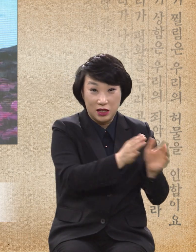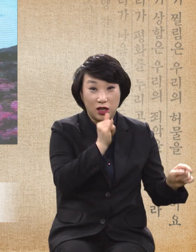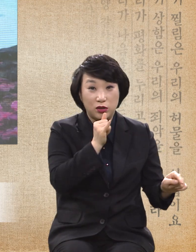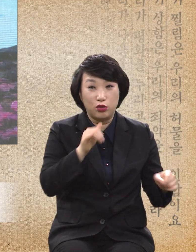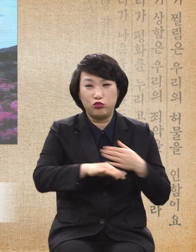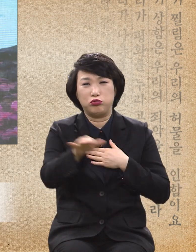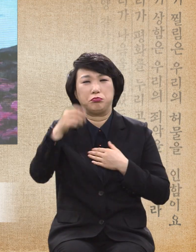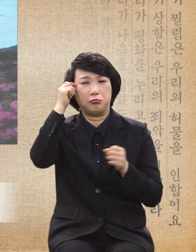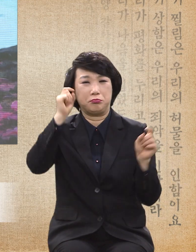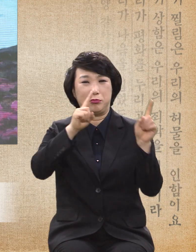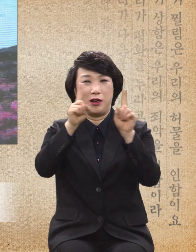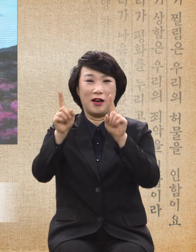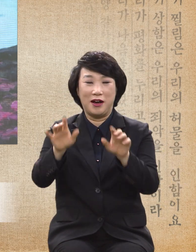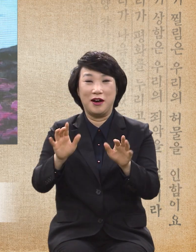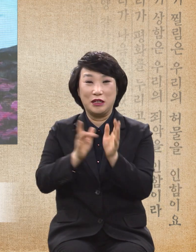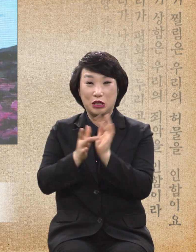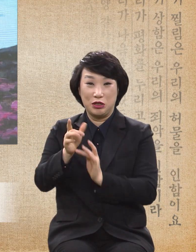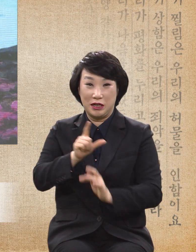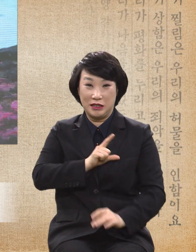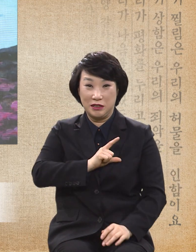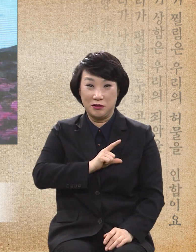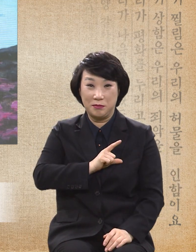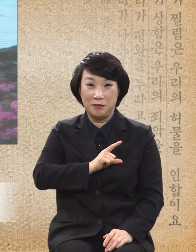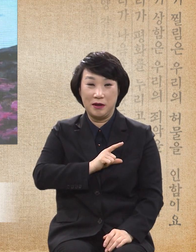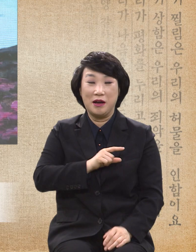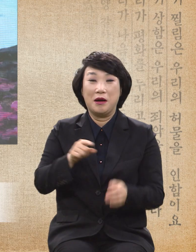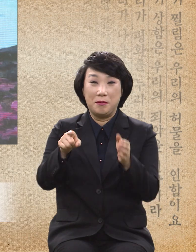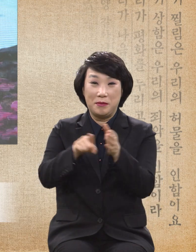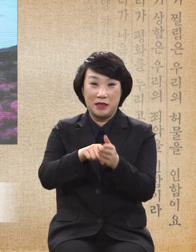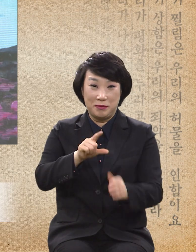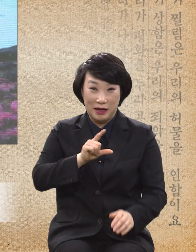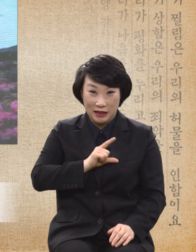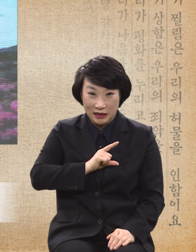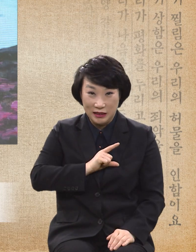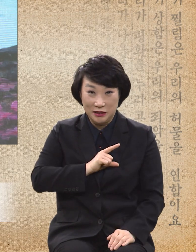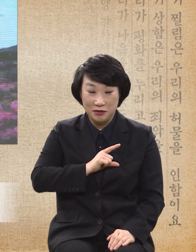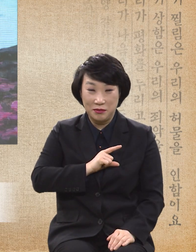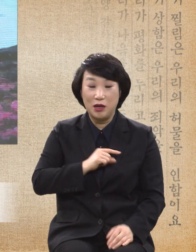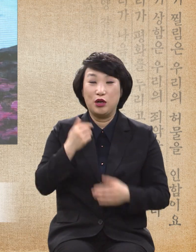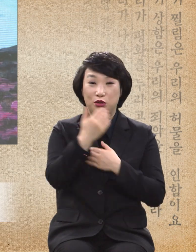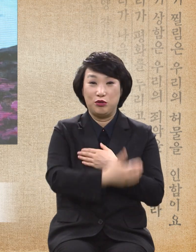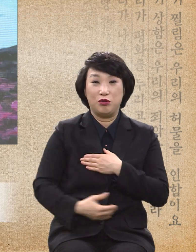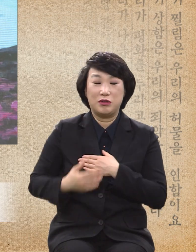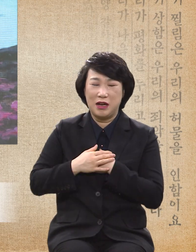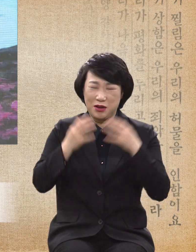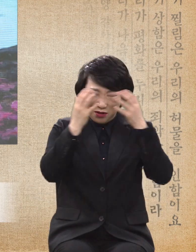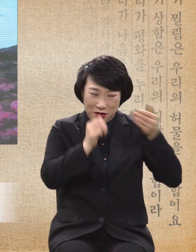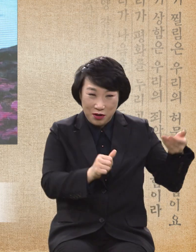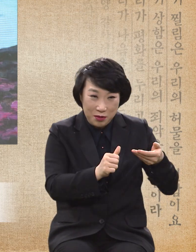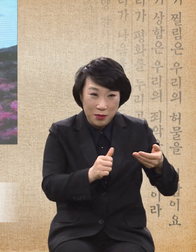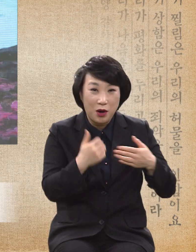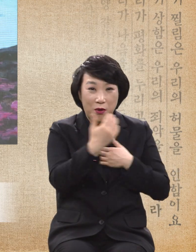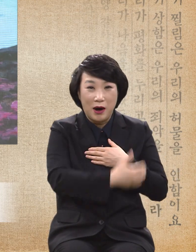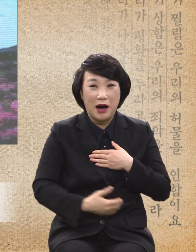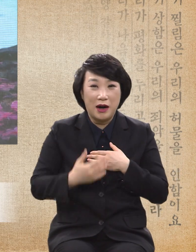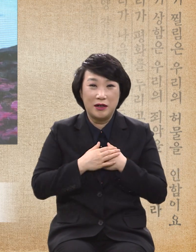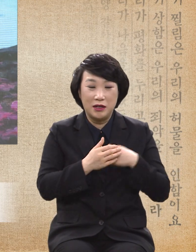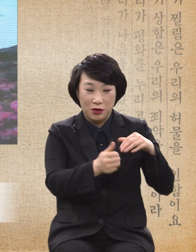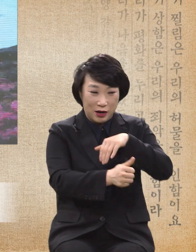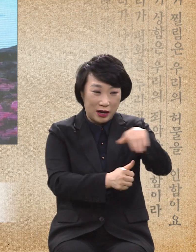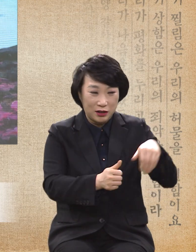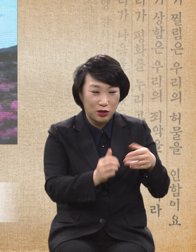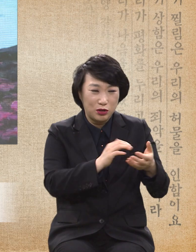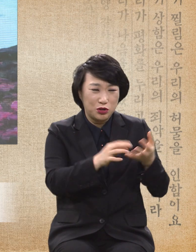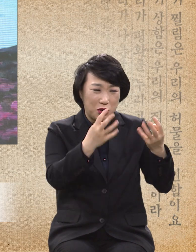말이요. 예수의 이름, 믿음의 이름, 육체를 괴롭히는, 환경을 괴롭히는